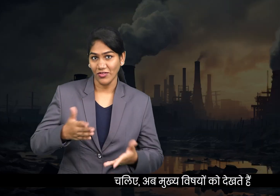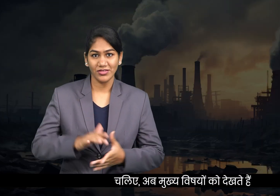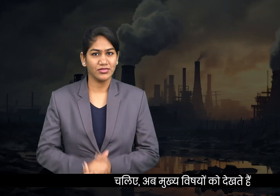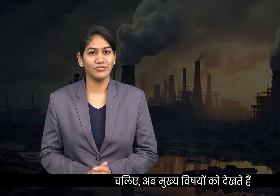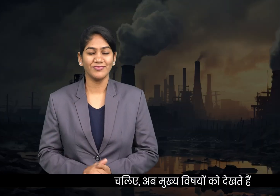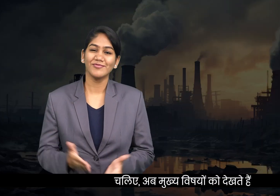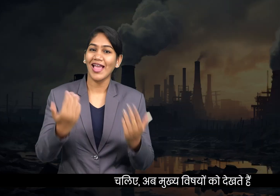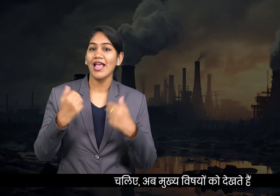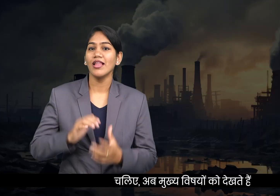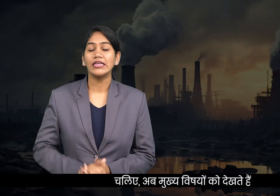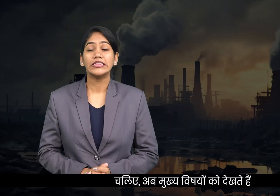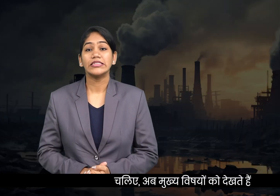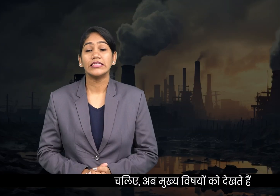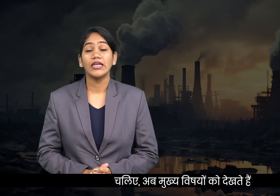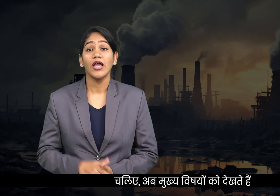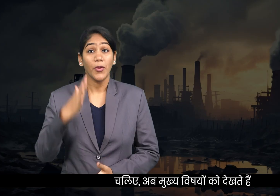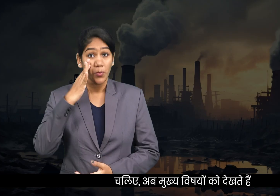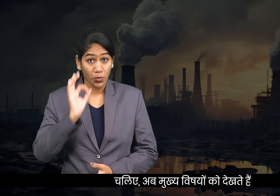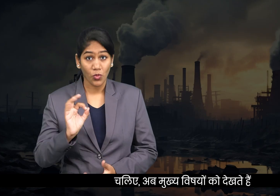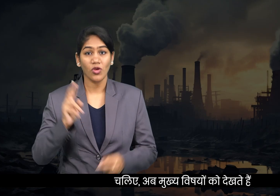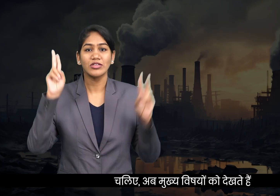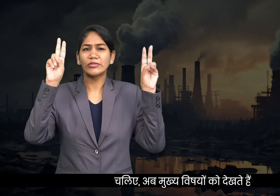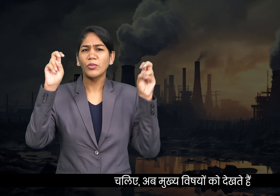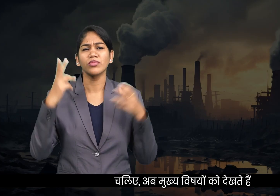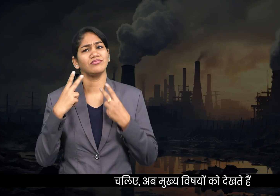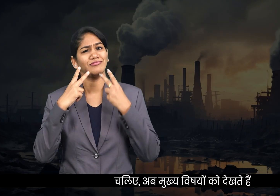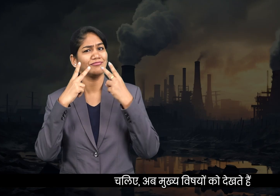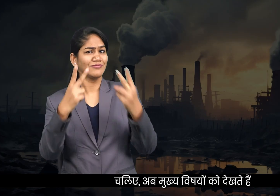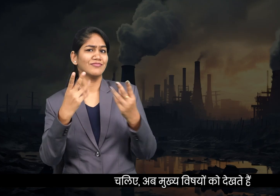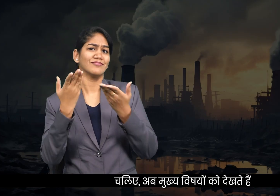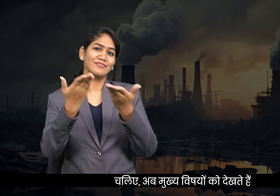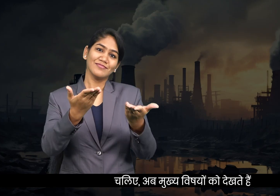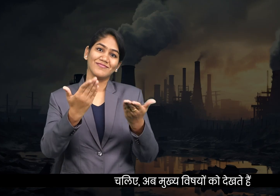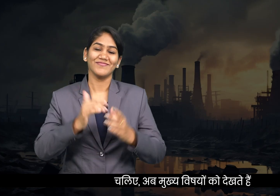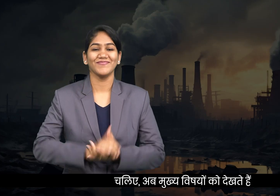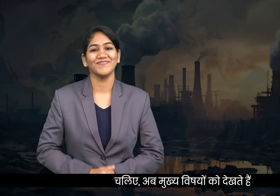चलिए अब मुख्य विषयों को देखते हैं।